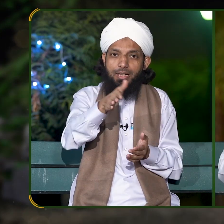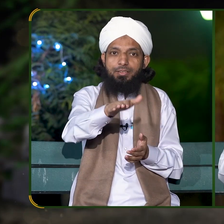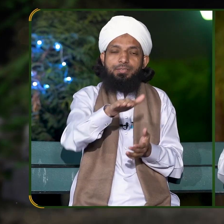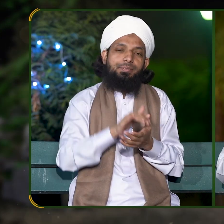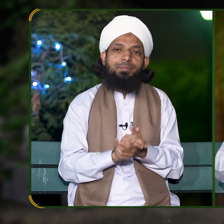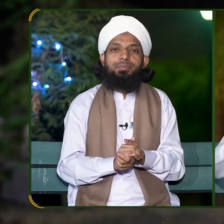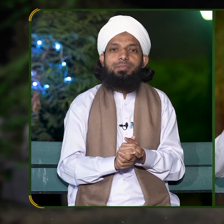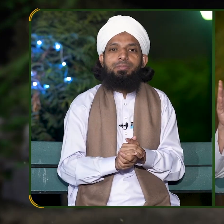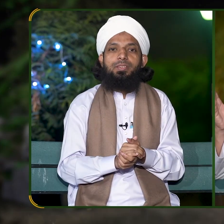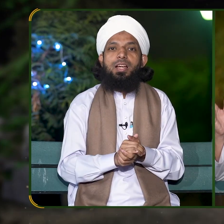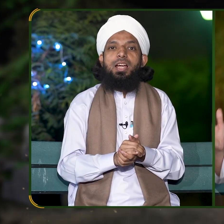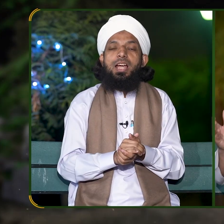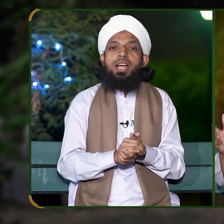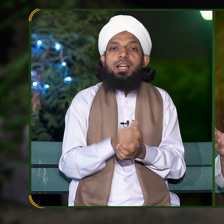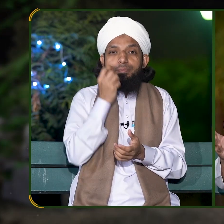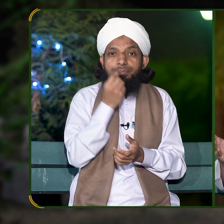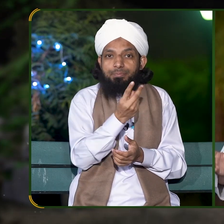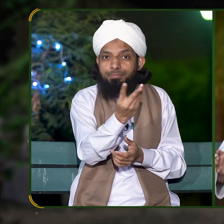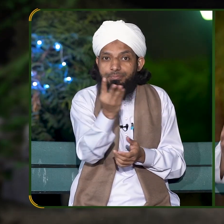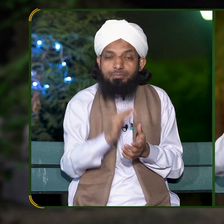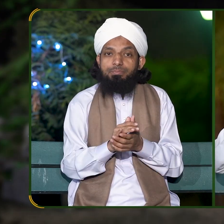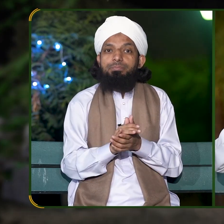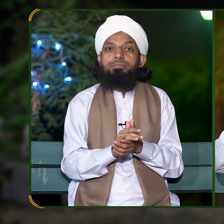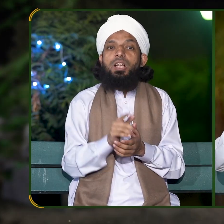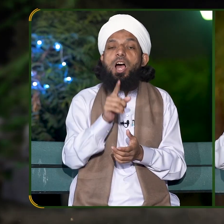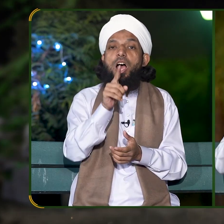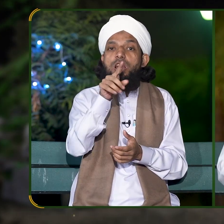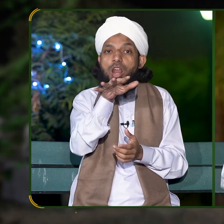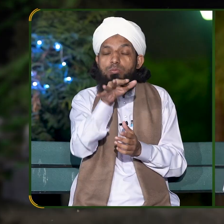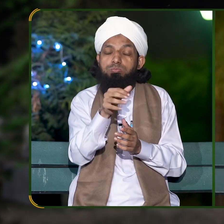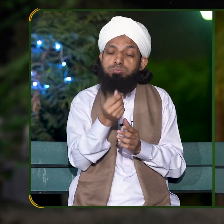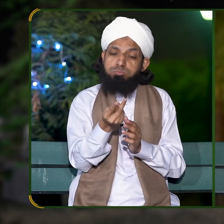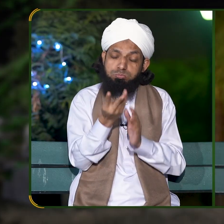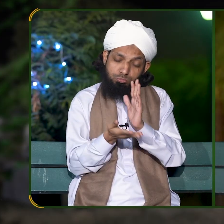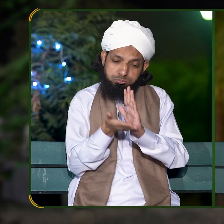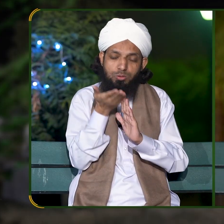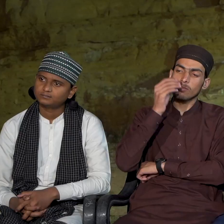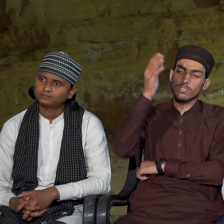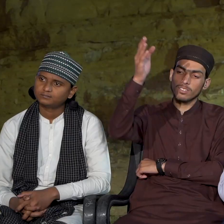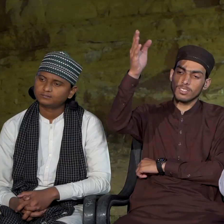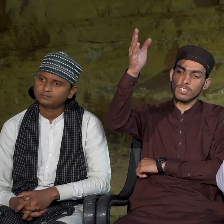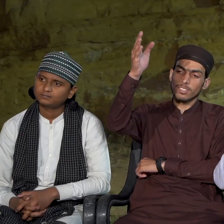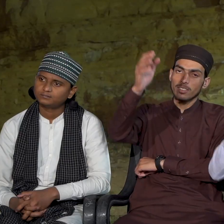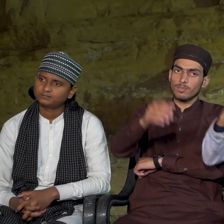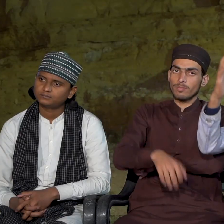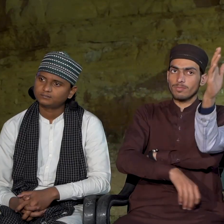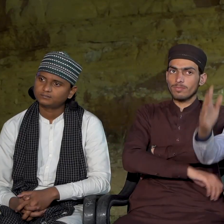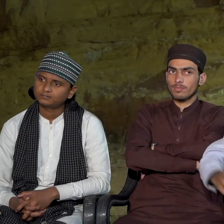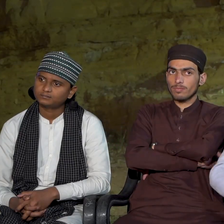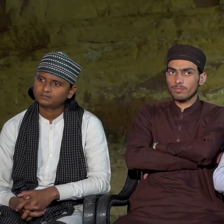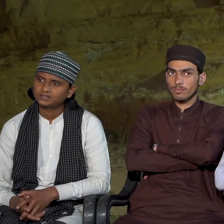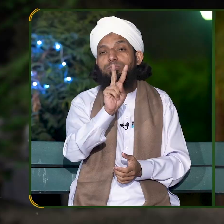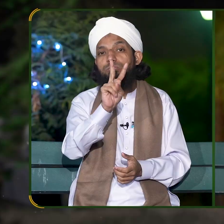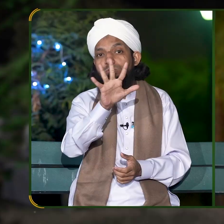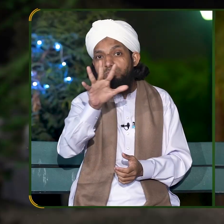آپ علیہ السلام کے جانثاروں کی تعداد 1.25 لاکھ تک پہنچ چکی تھی۔ سبحان اللہ۔ پیارے اسلامی بھائیوں، آج دنیا